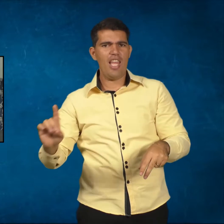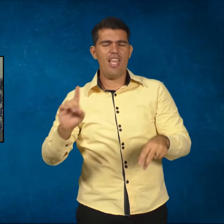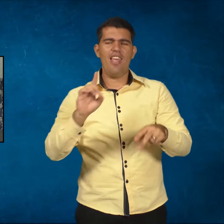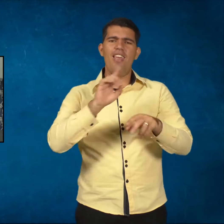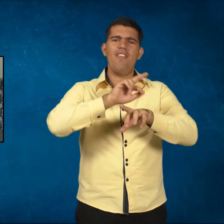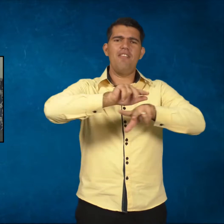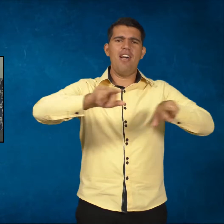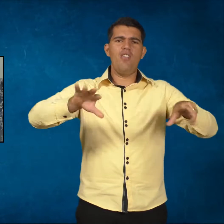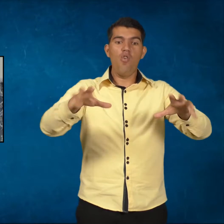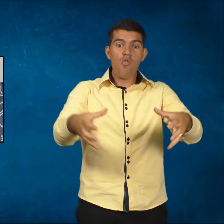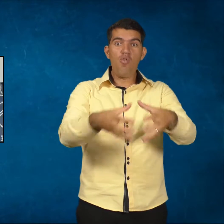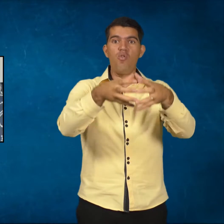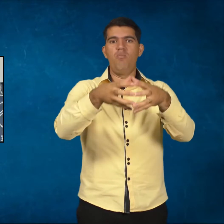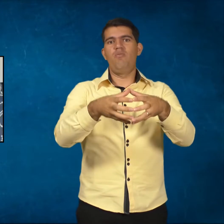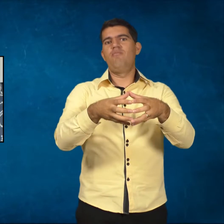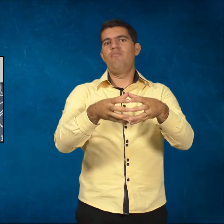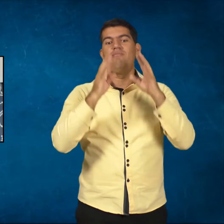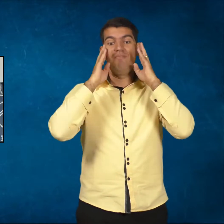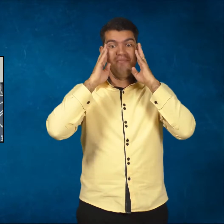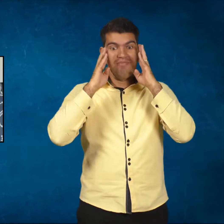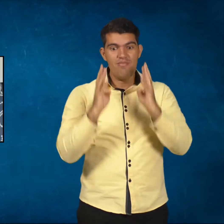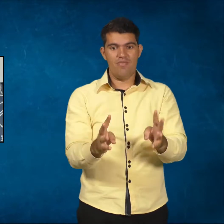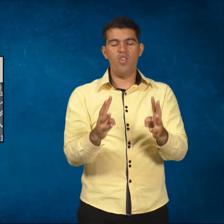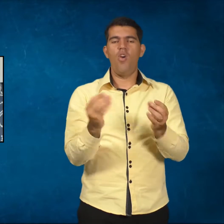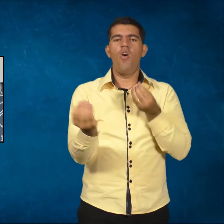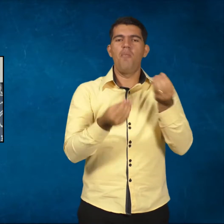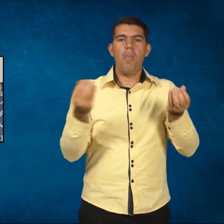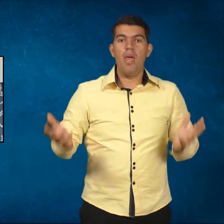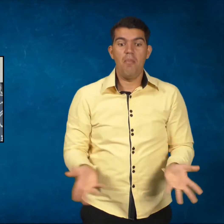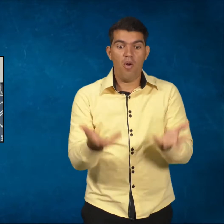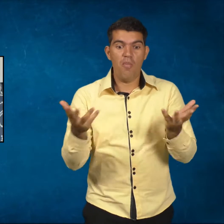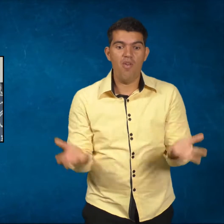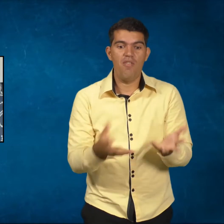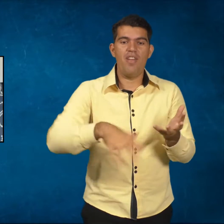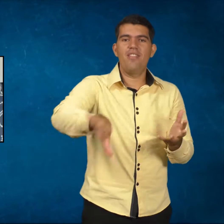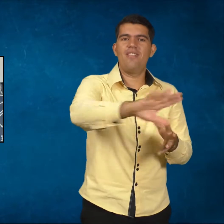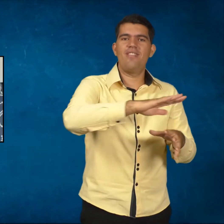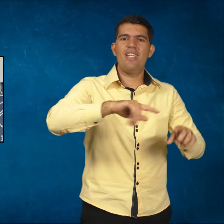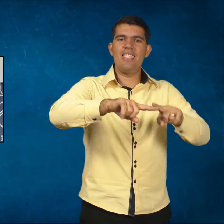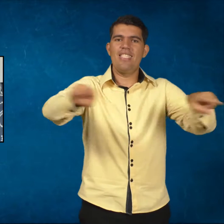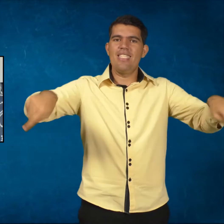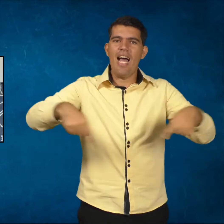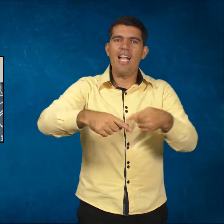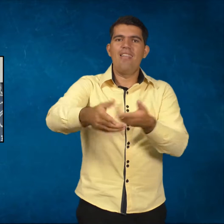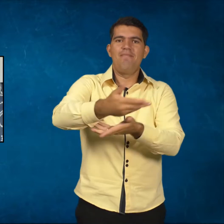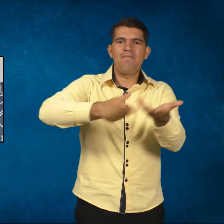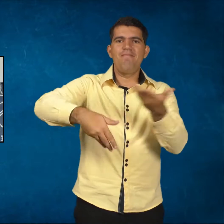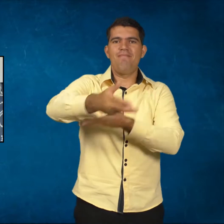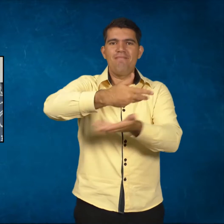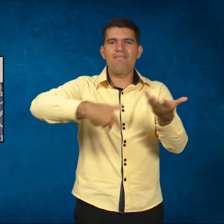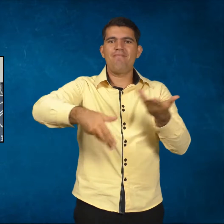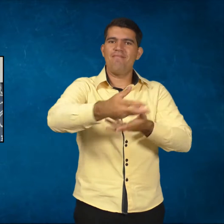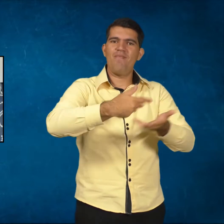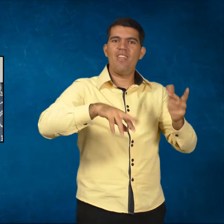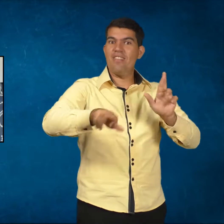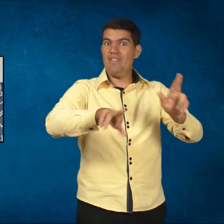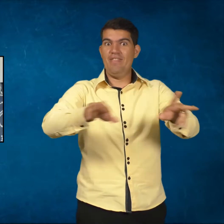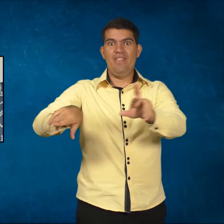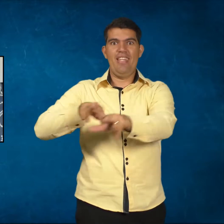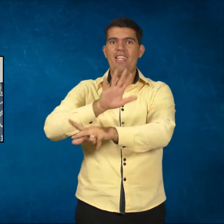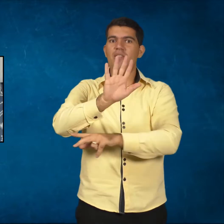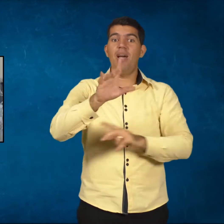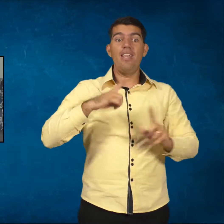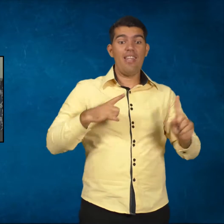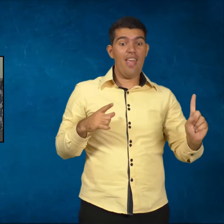grupo. O foco é o grupo, é como promover a aprendizagem de uma sala heterogênea na qual tem um aluno público-alvo da